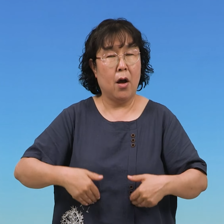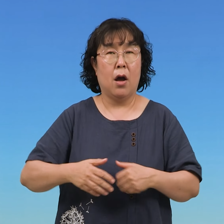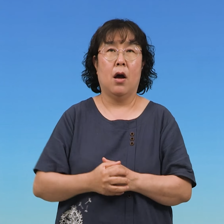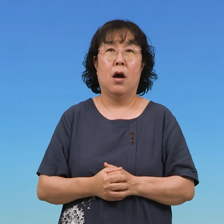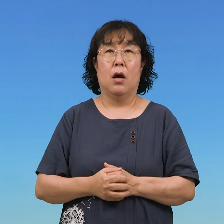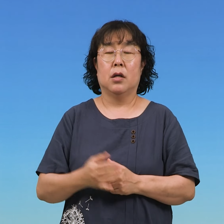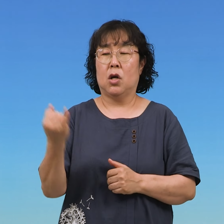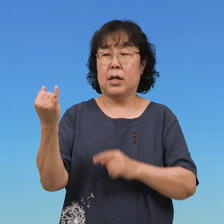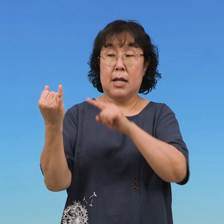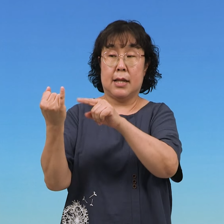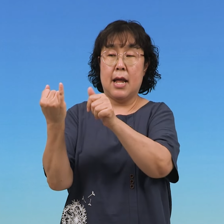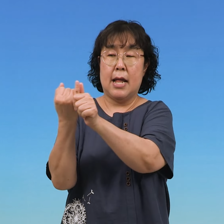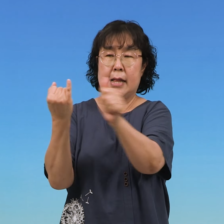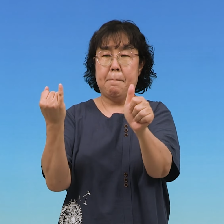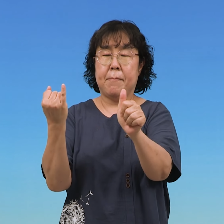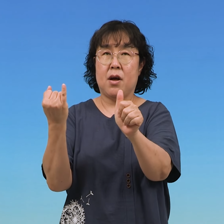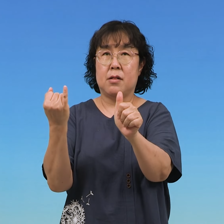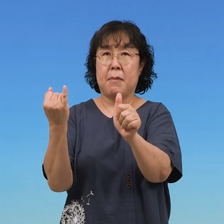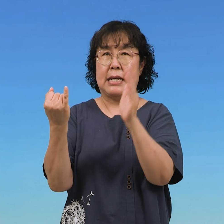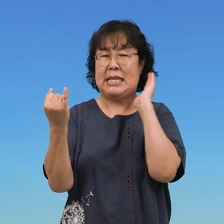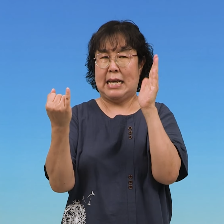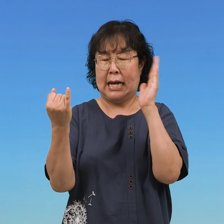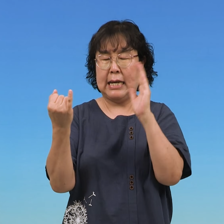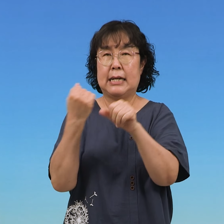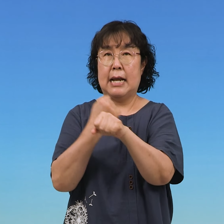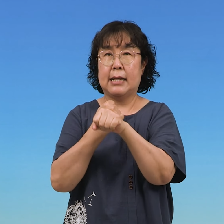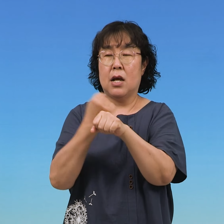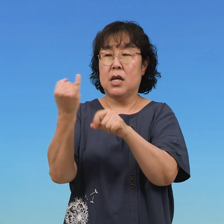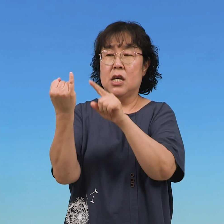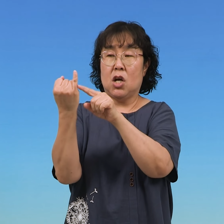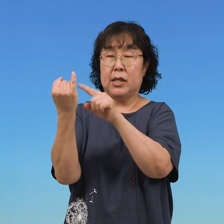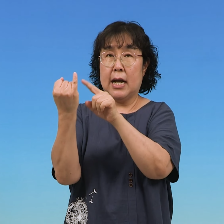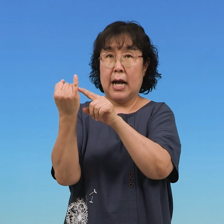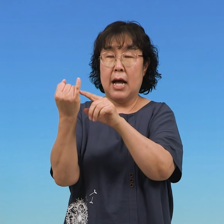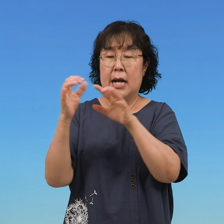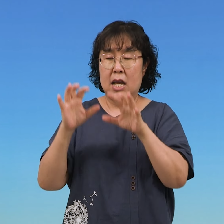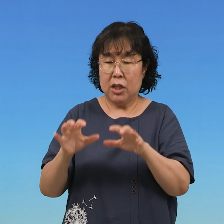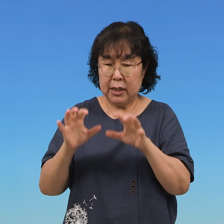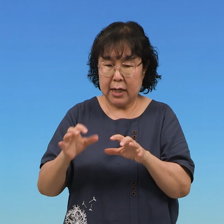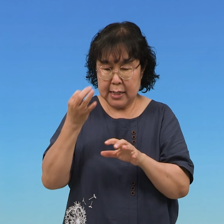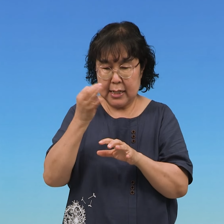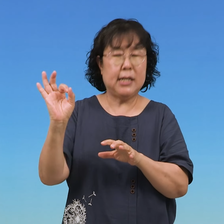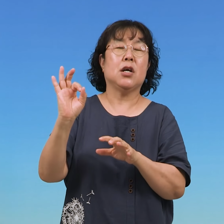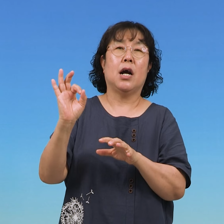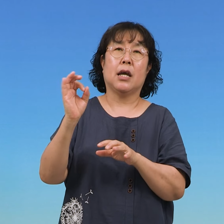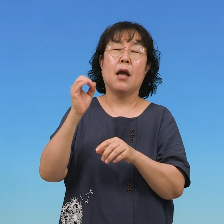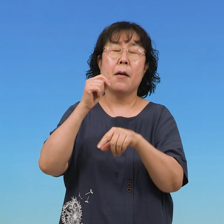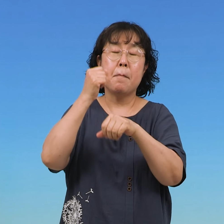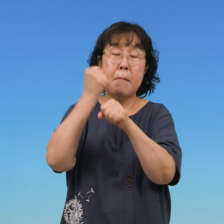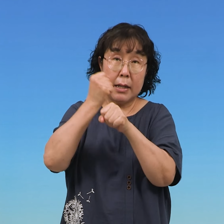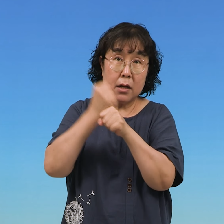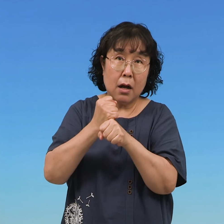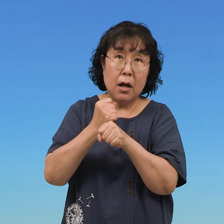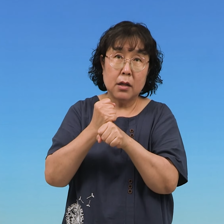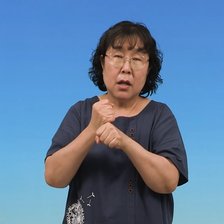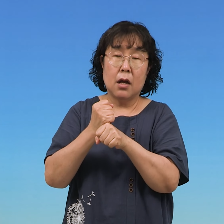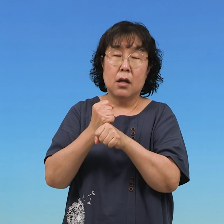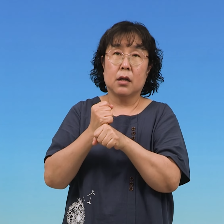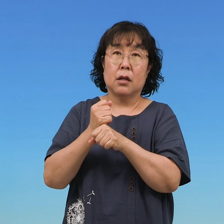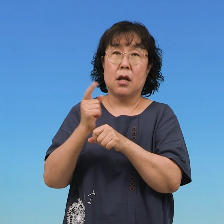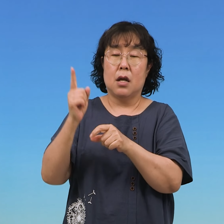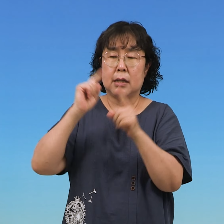남편 이야기를 그냥 확 주님이 들어가셔서 이 여자로 하여금 그것을 끄집어내게 만드는데요. 그래서 이제